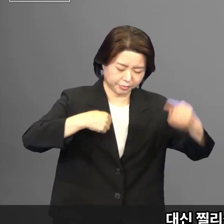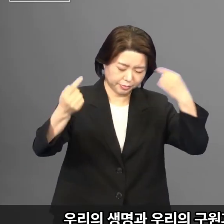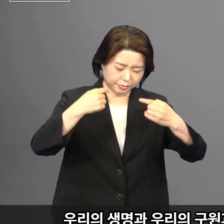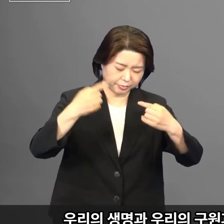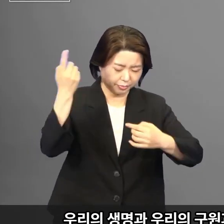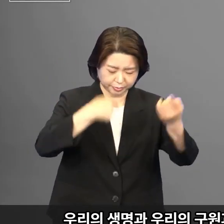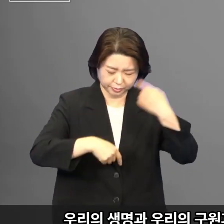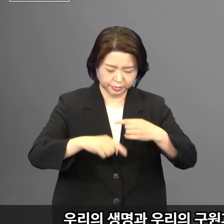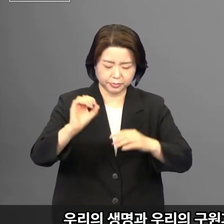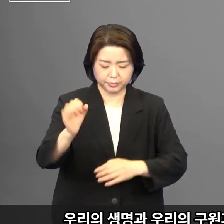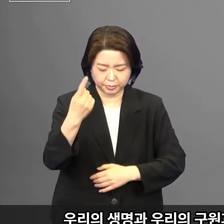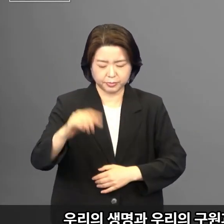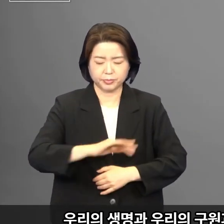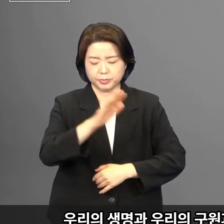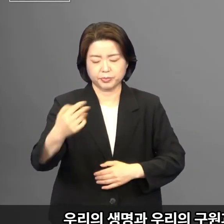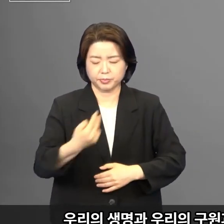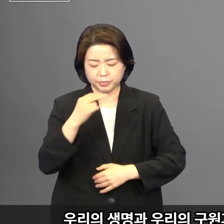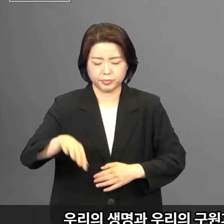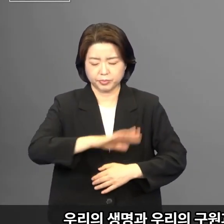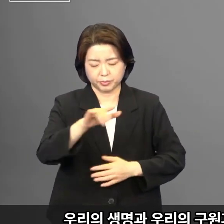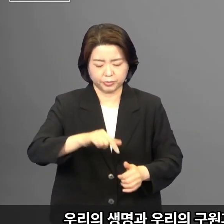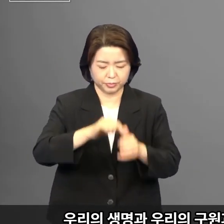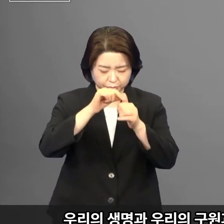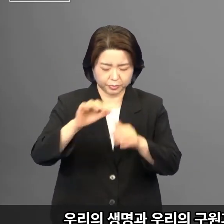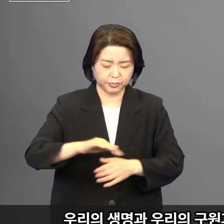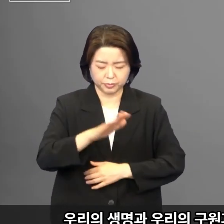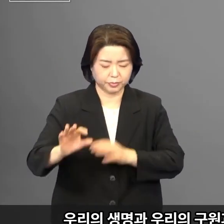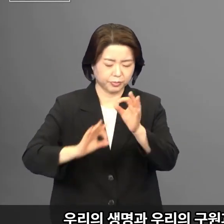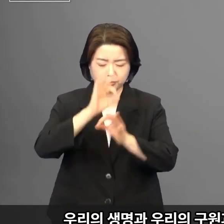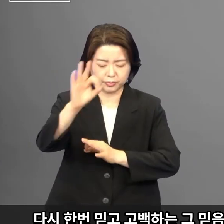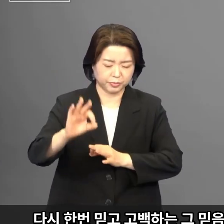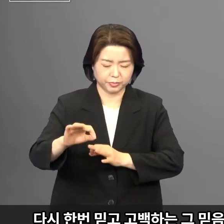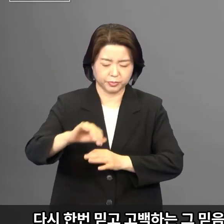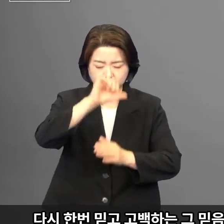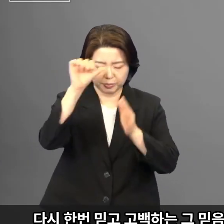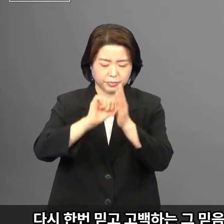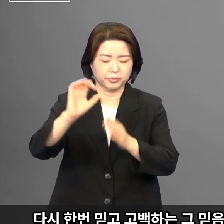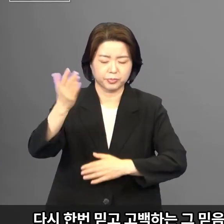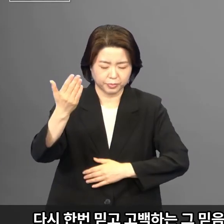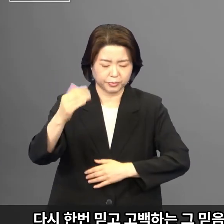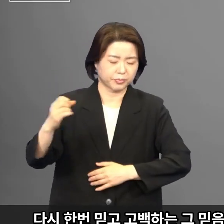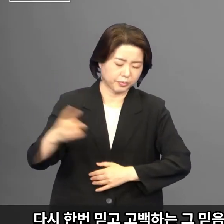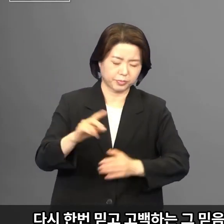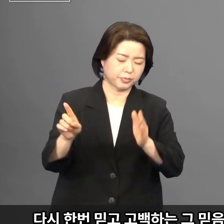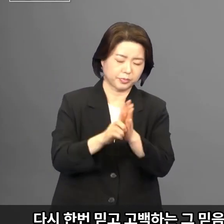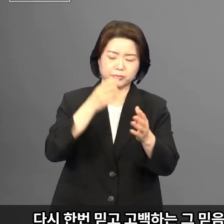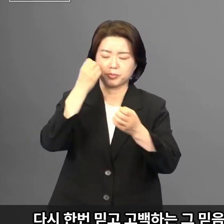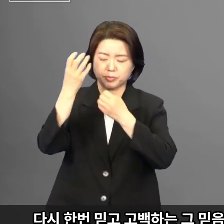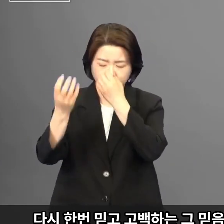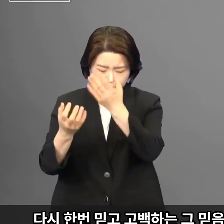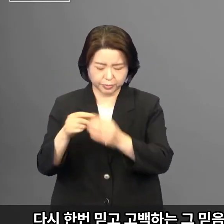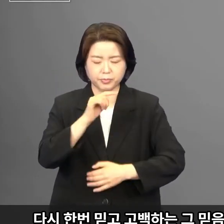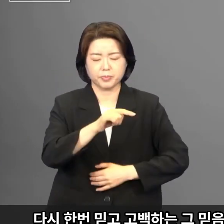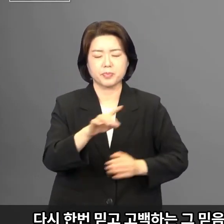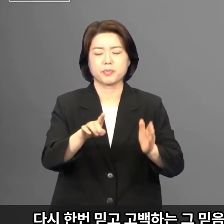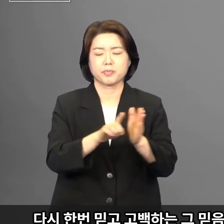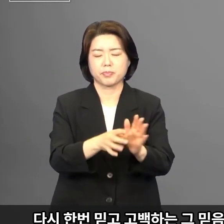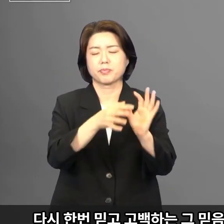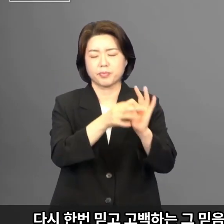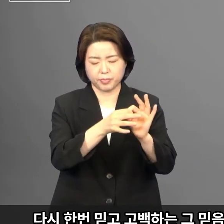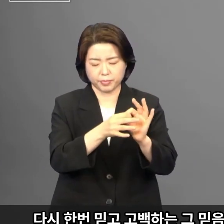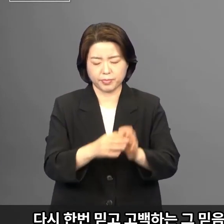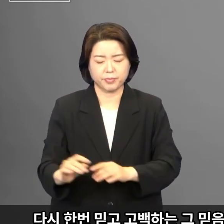말미암아 우리의 생명과 우리의 구원과 우리의 영원한 인생이 되었음을 다시 한번 믿고 고백하는 그 믿음을